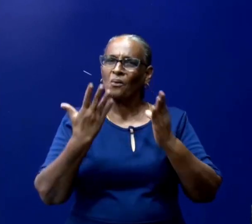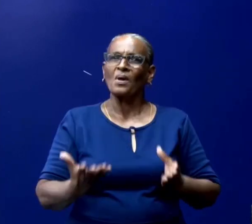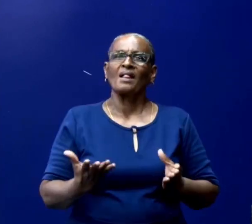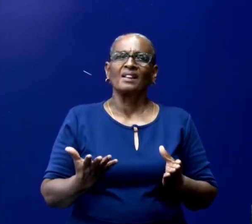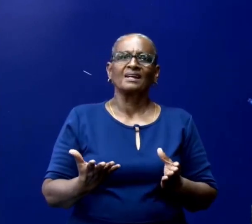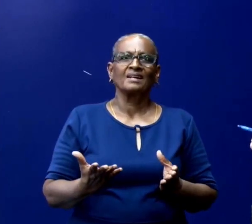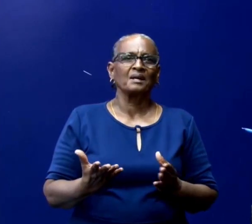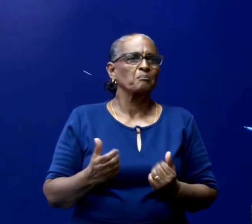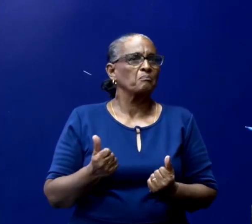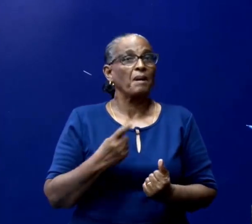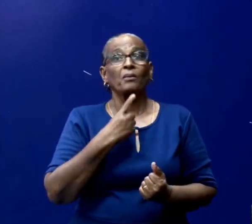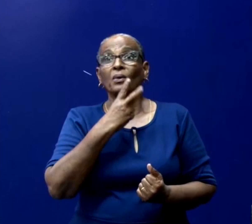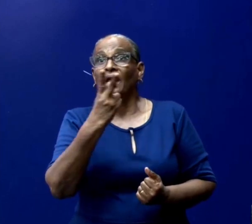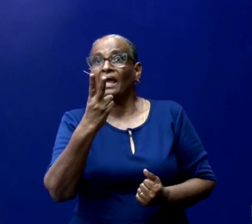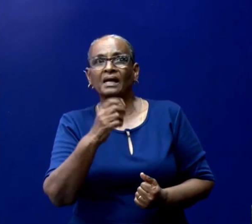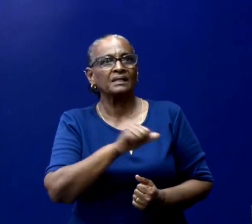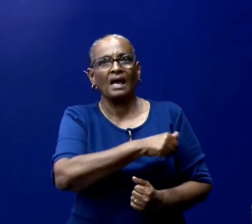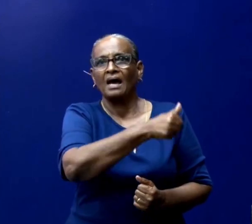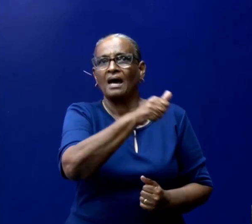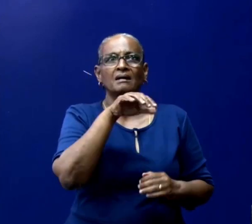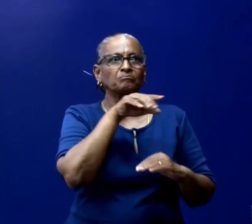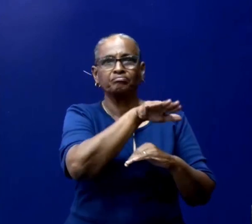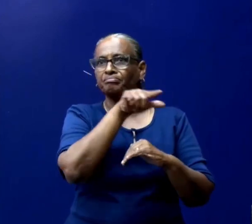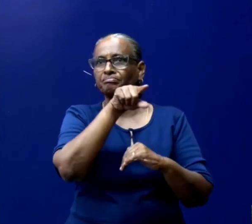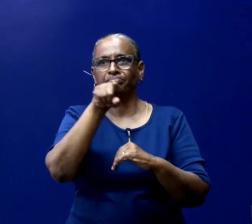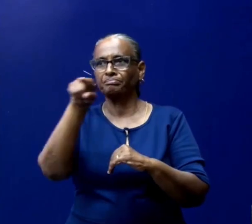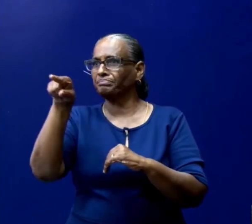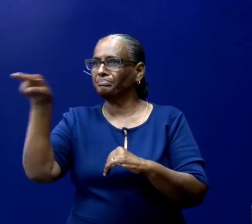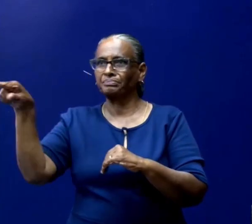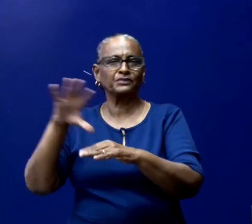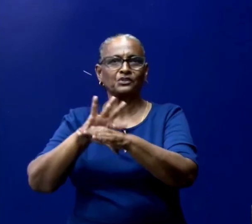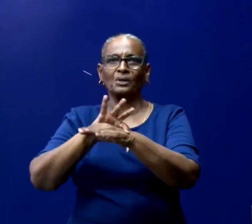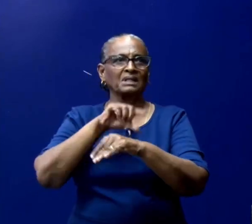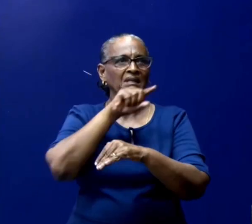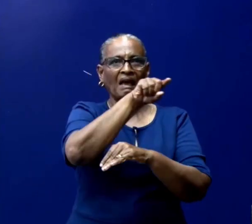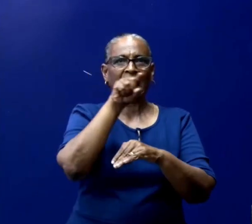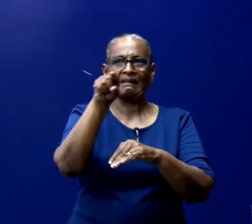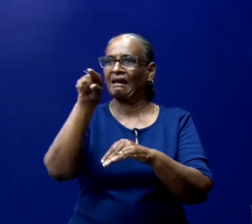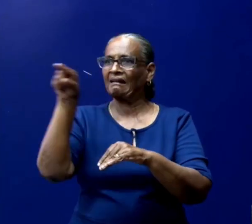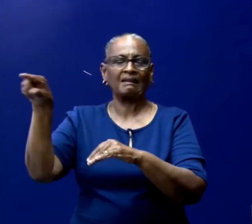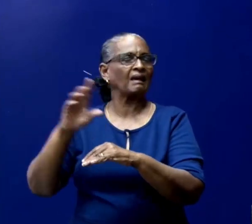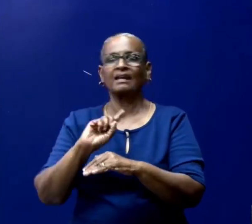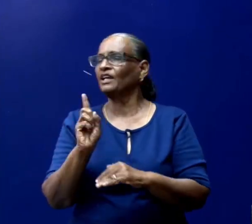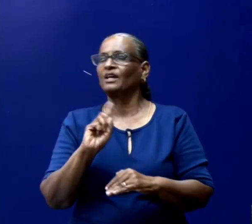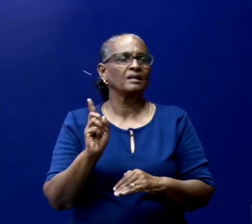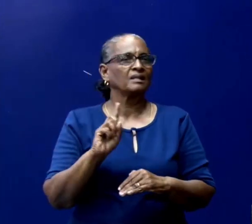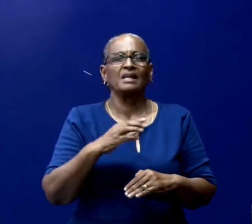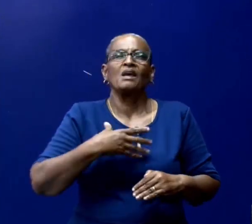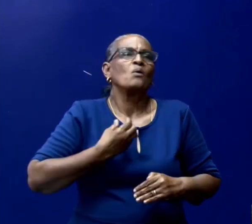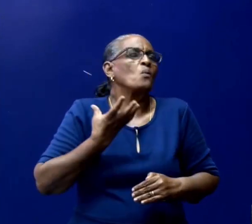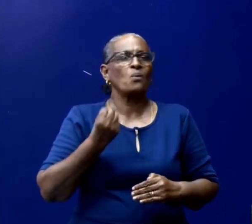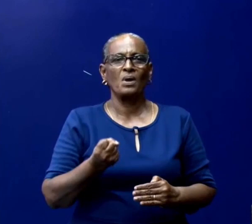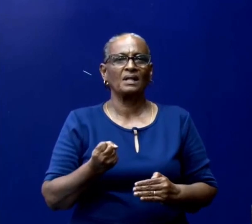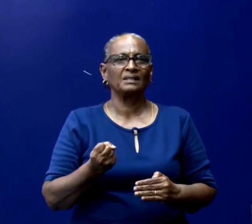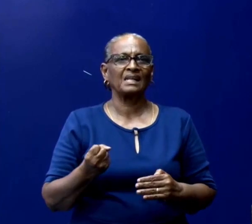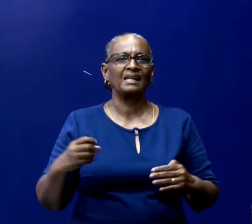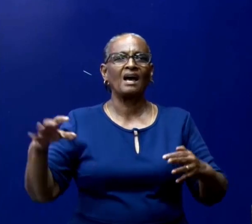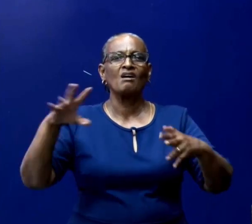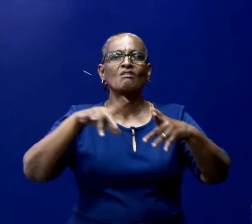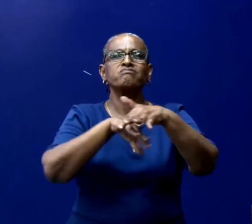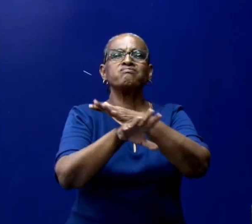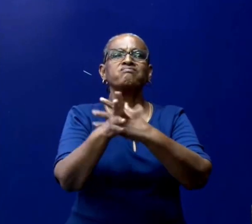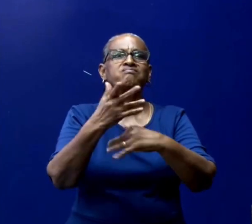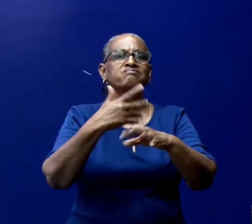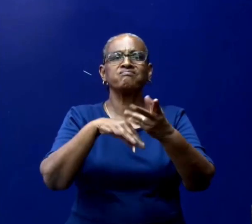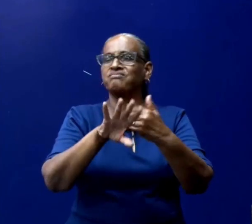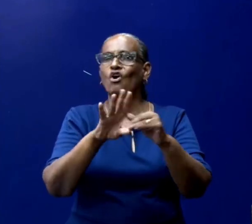niet gewoon naar any polykliniek gaan. Want nu krijg je een verspreiding. Iedereen gaat maar naar polyklinieken. En dan krijg je een mengelmoes van mensen